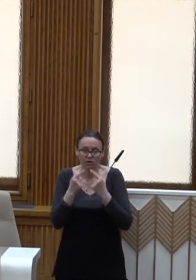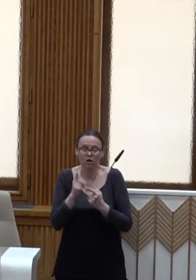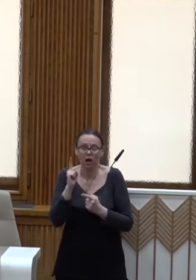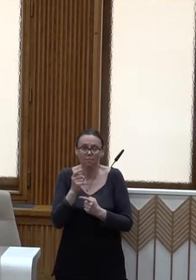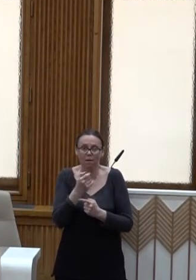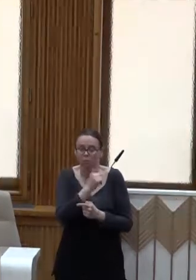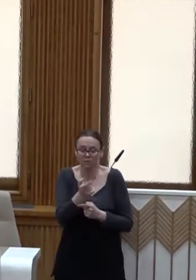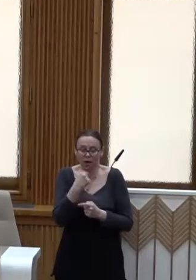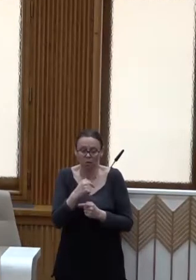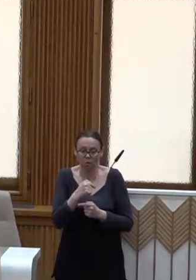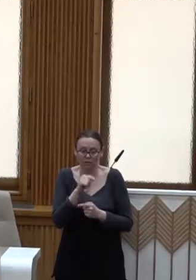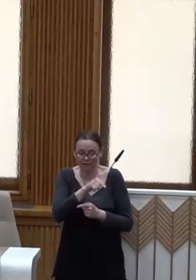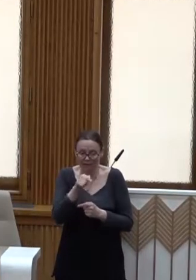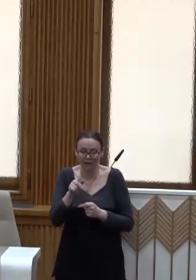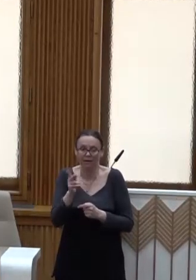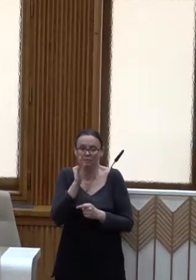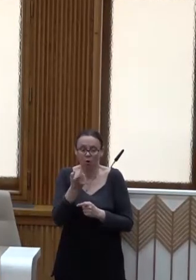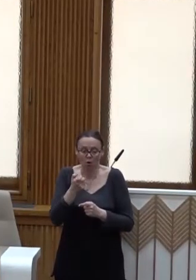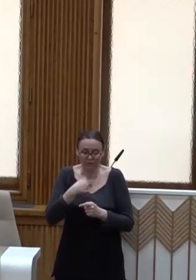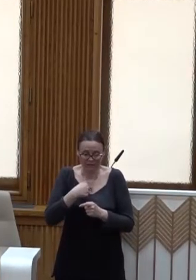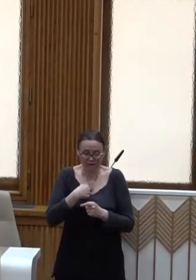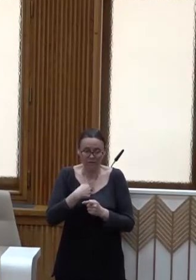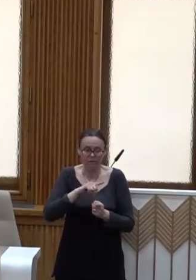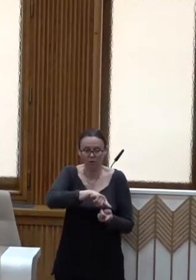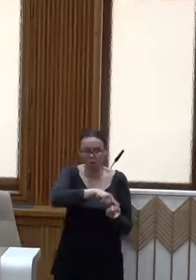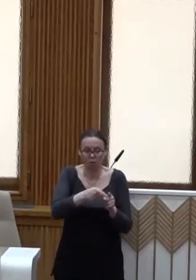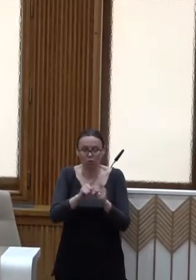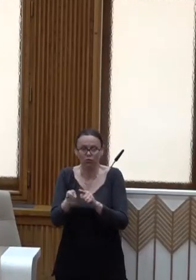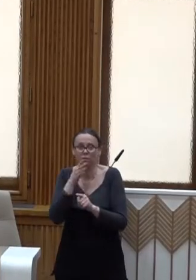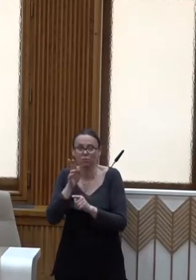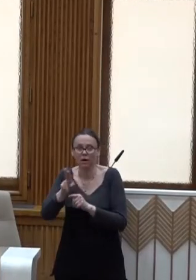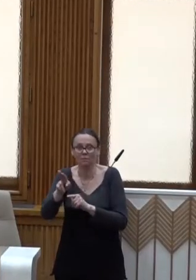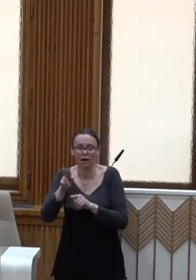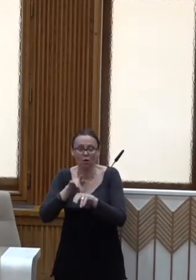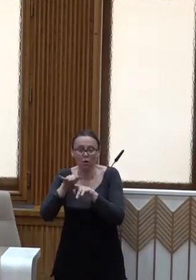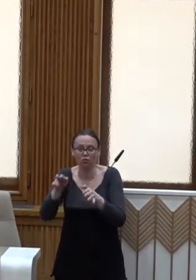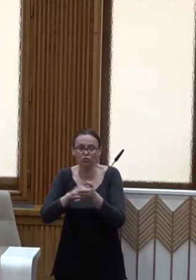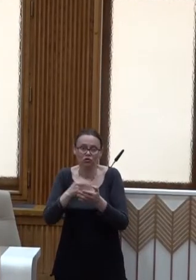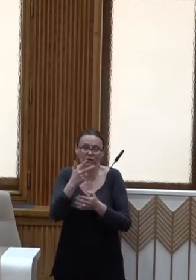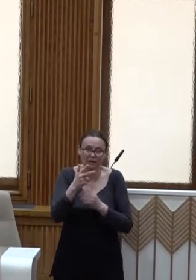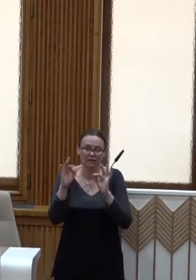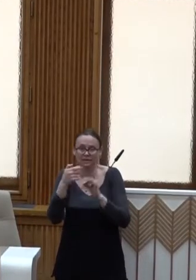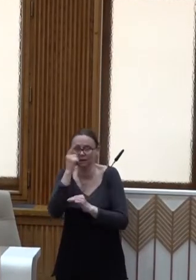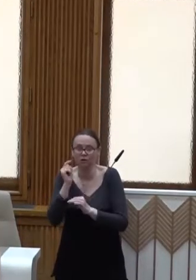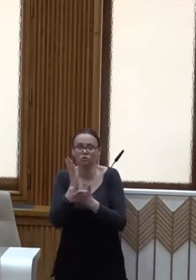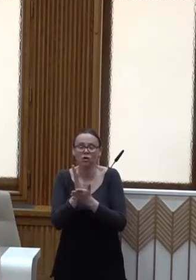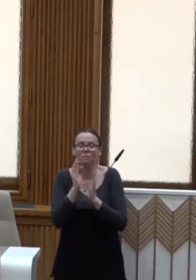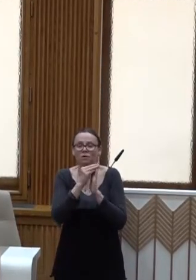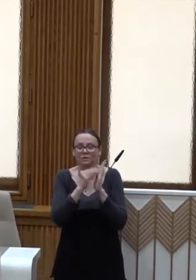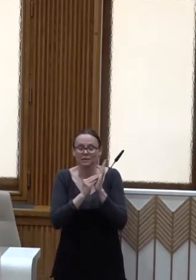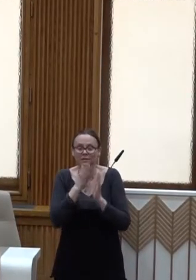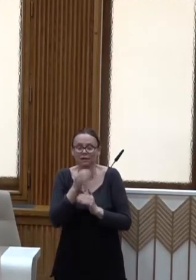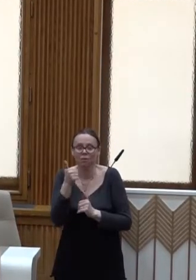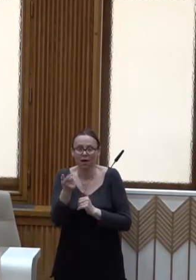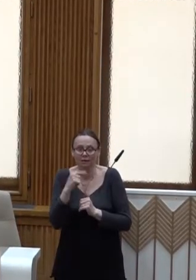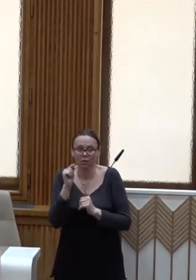vsak od teh, ki bo od nas okužen, bo potem okužil še naprej vsak 3 ali pa 10 ljudi. In že po statistiki bo eden od